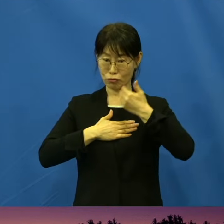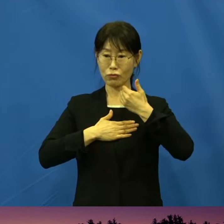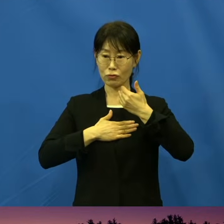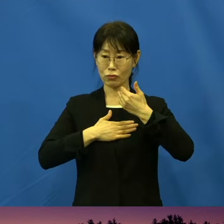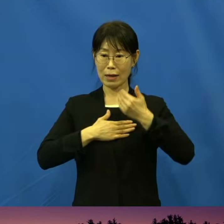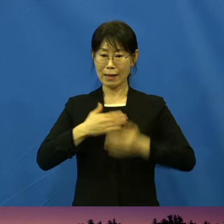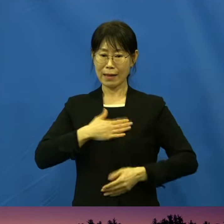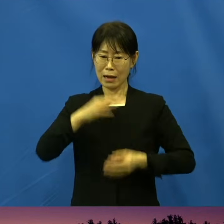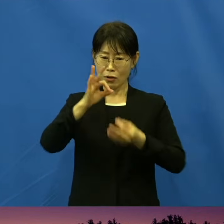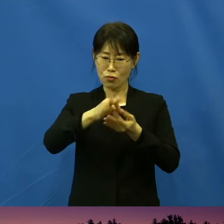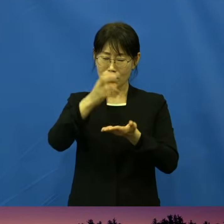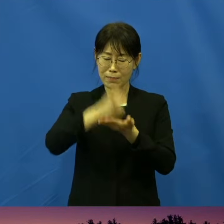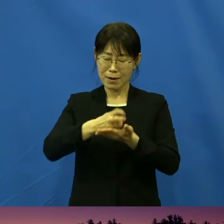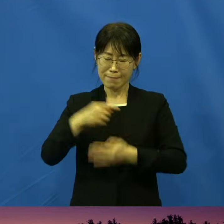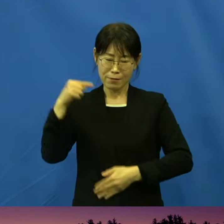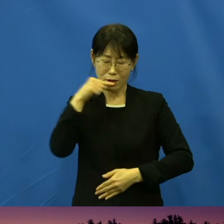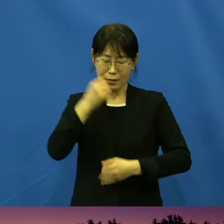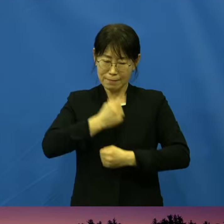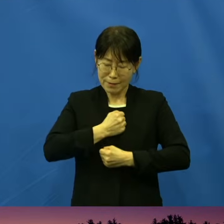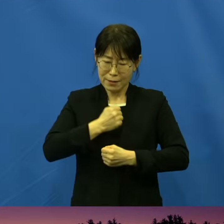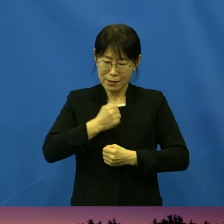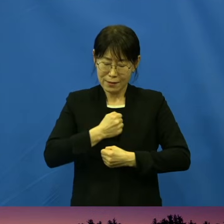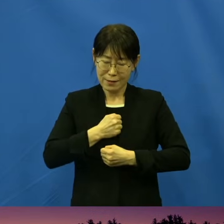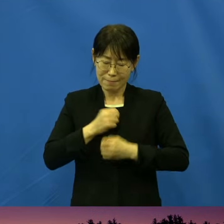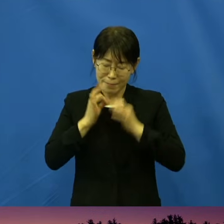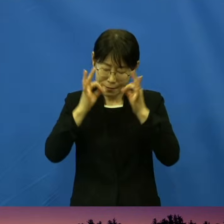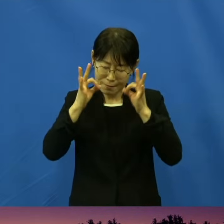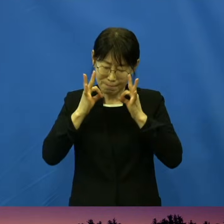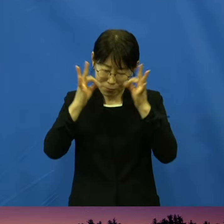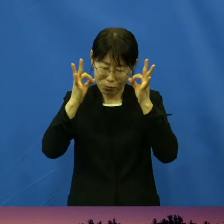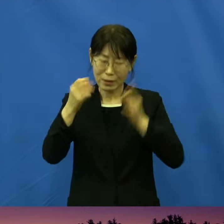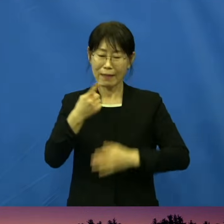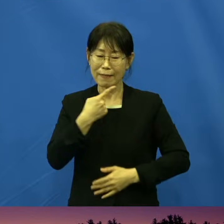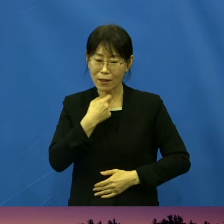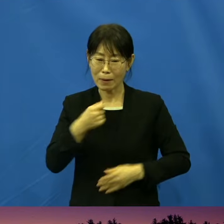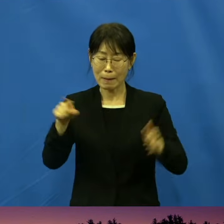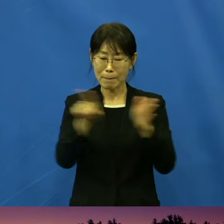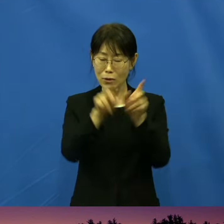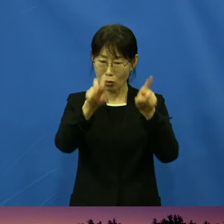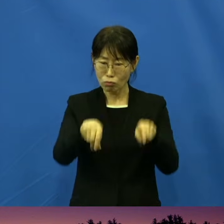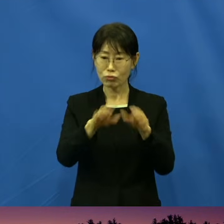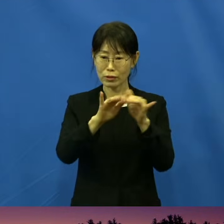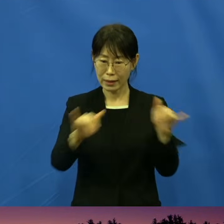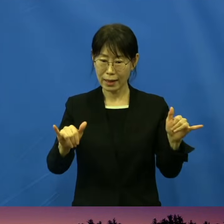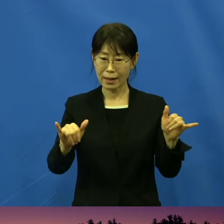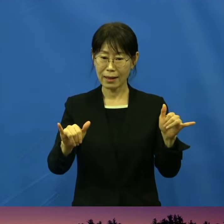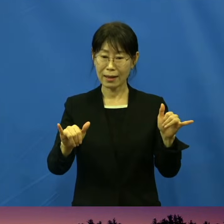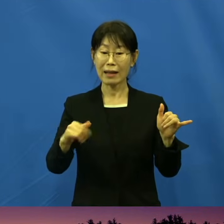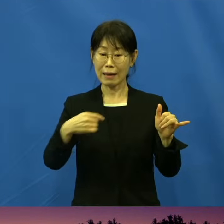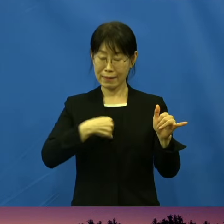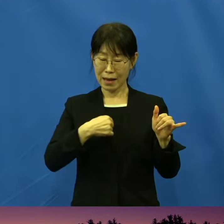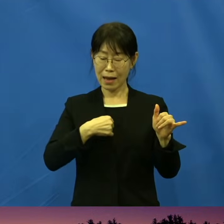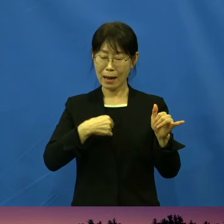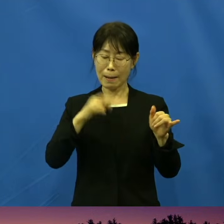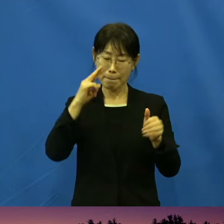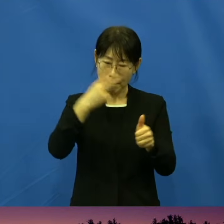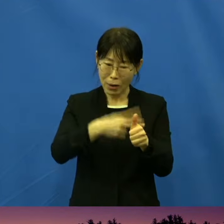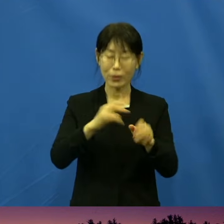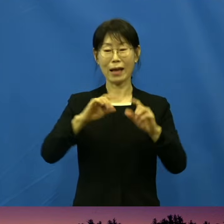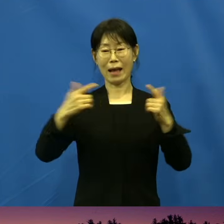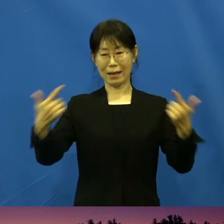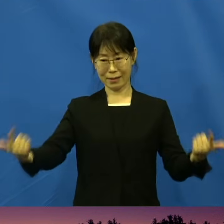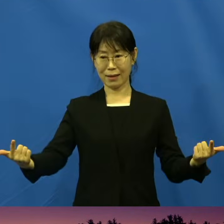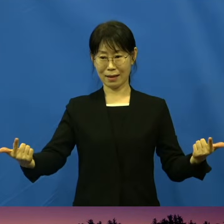위해서 힘을 쓰고 달려갔던 그 바울. 근데 그 나는 이제 더 이상